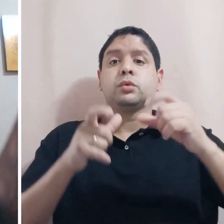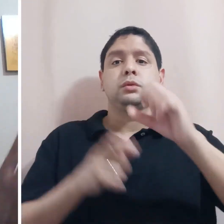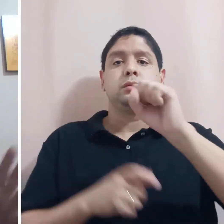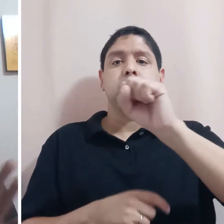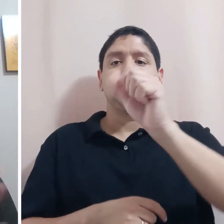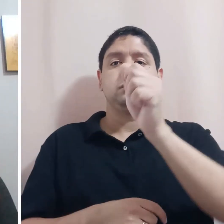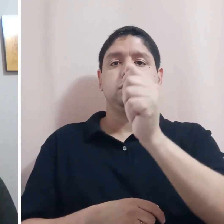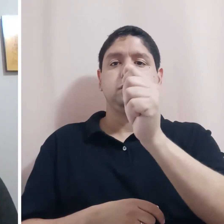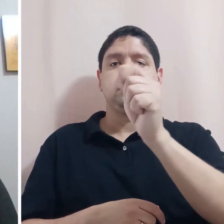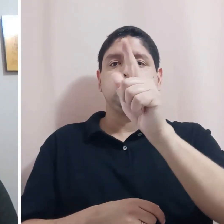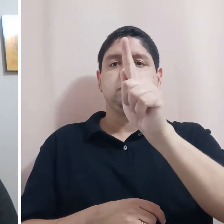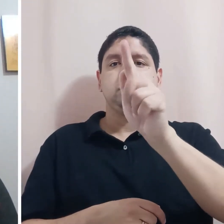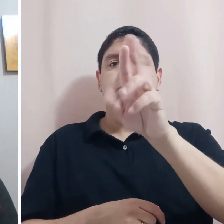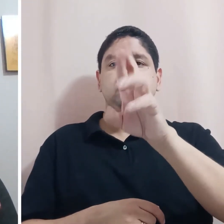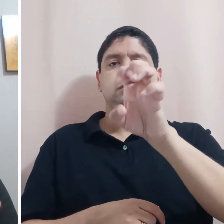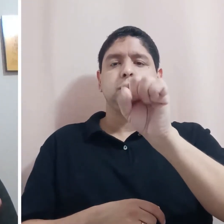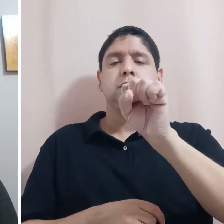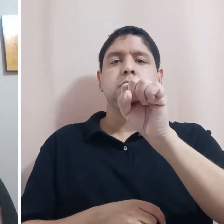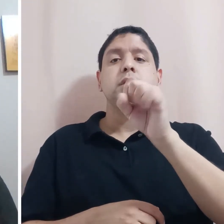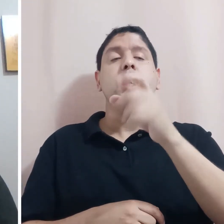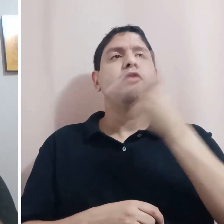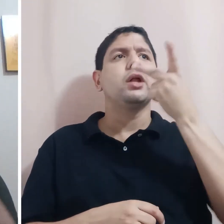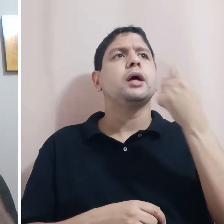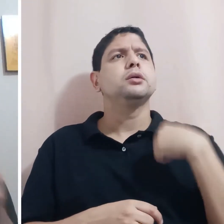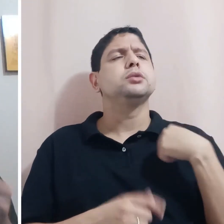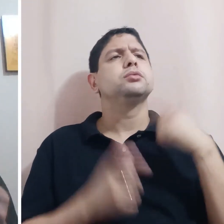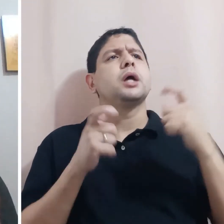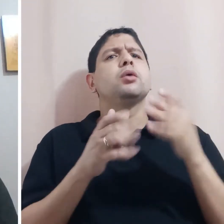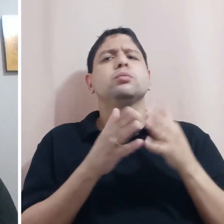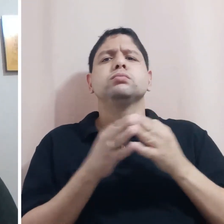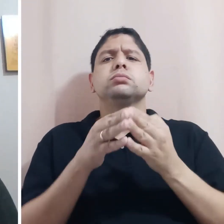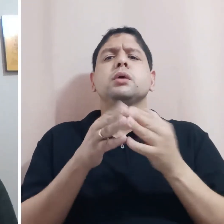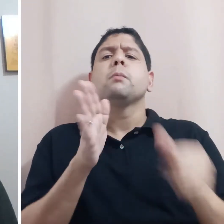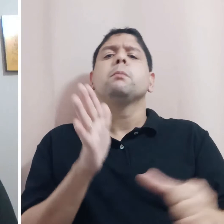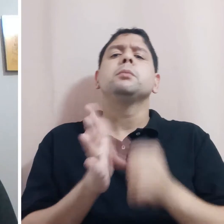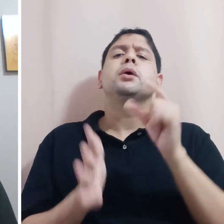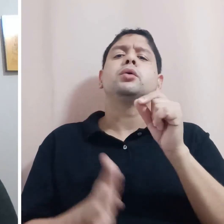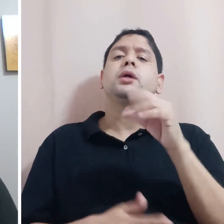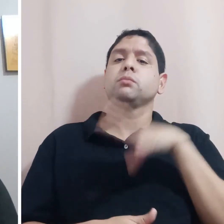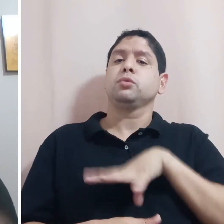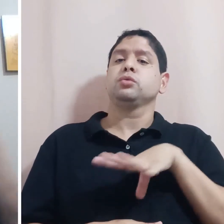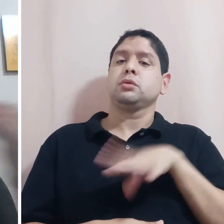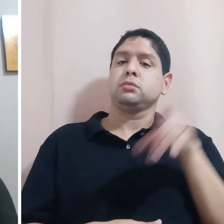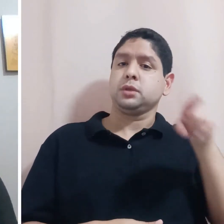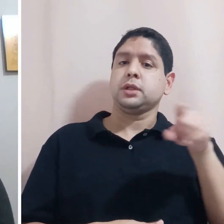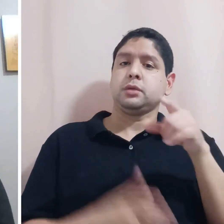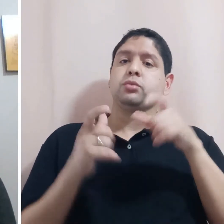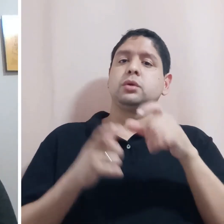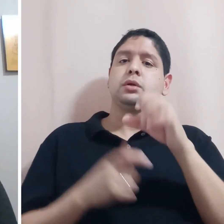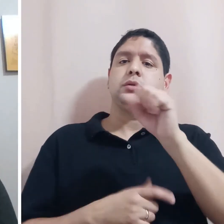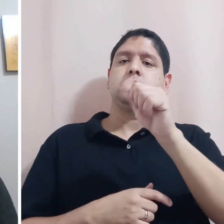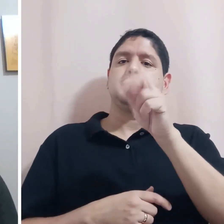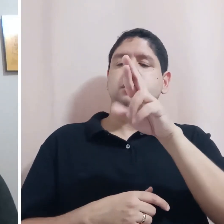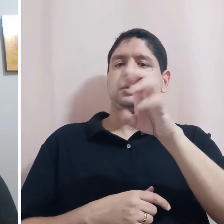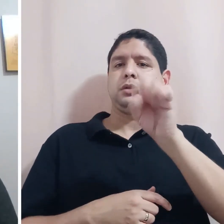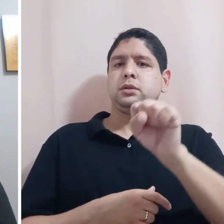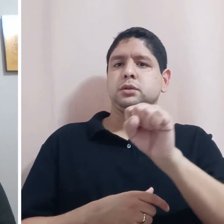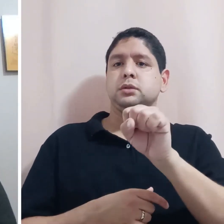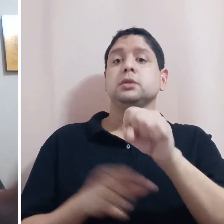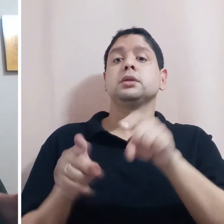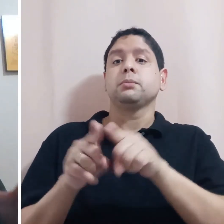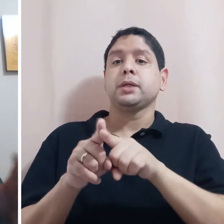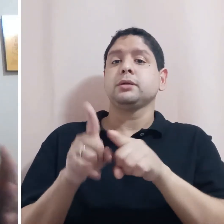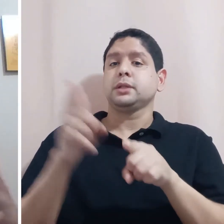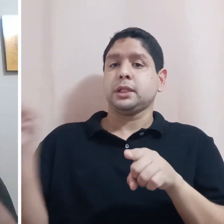né? Essas pessoas todas se reuniam nesse lugar e trocavam ideias sobre navegação. Então, por isso que Portugal foi primeiro. Mas a Espanha,